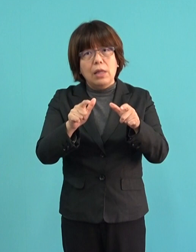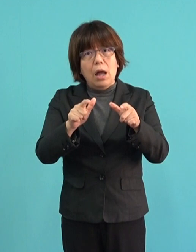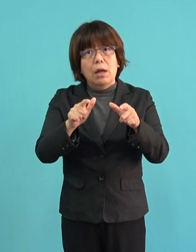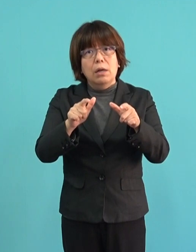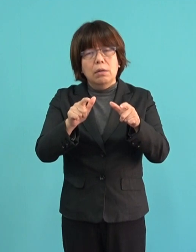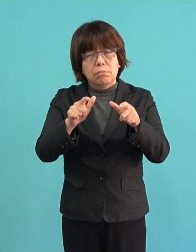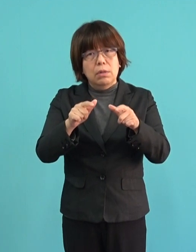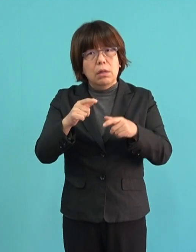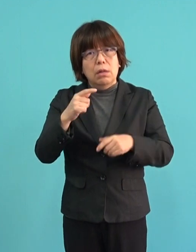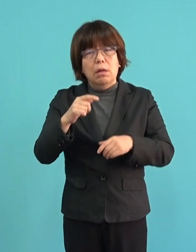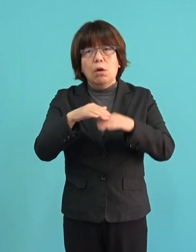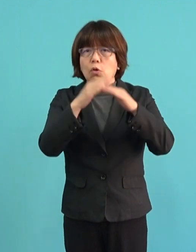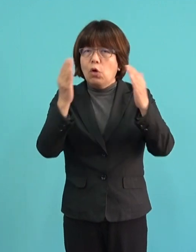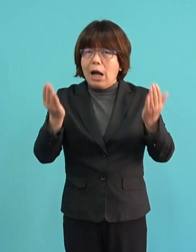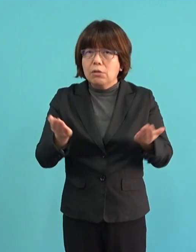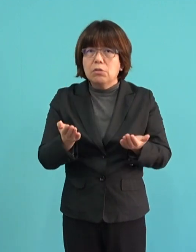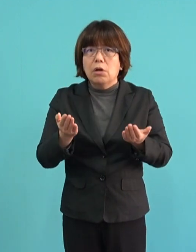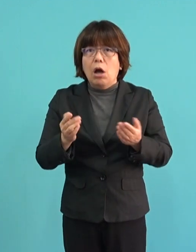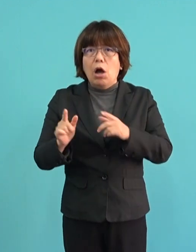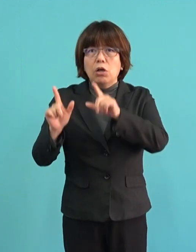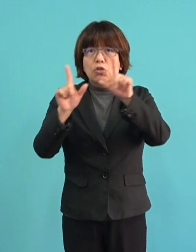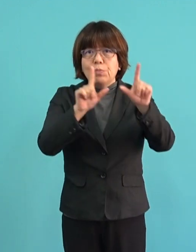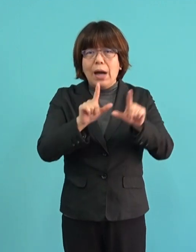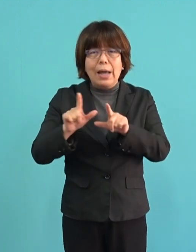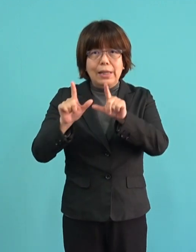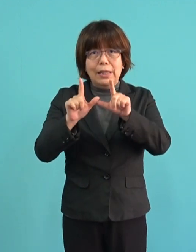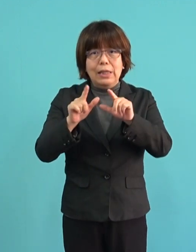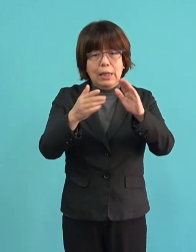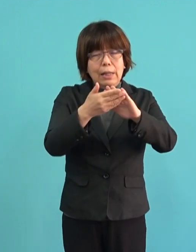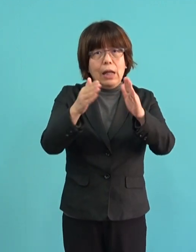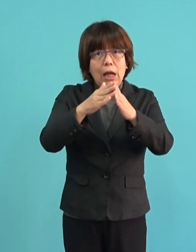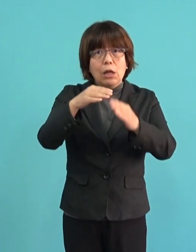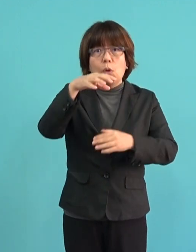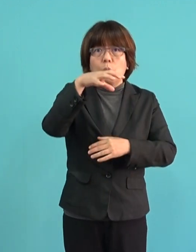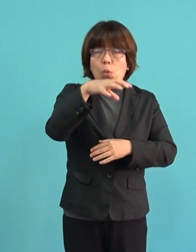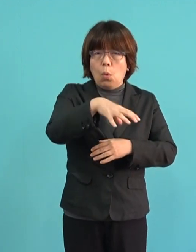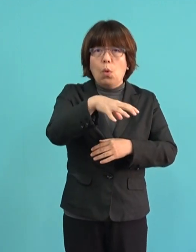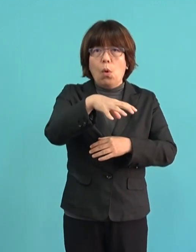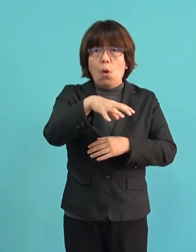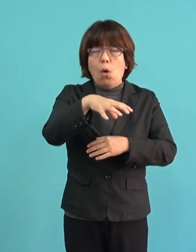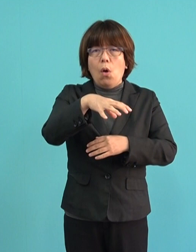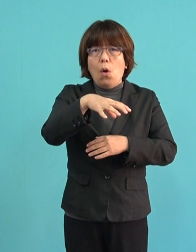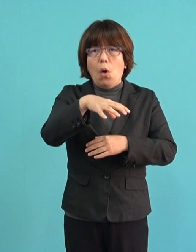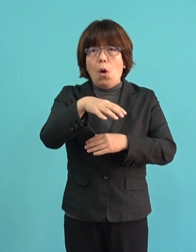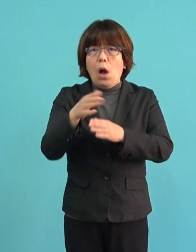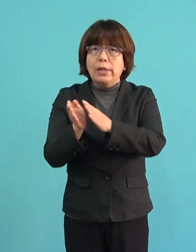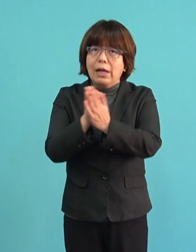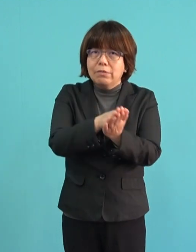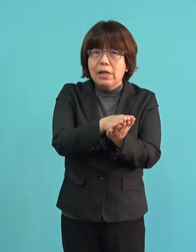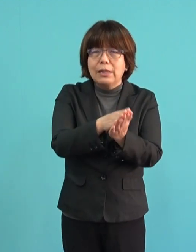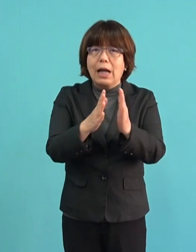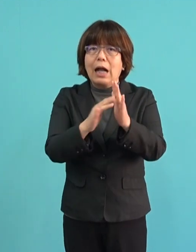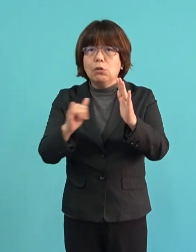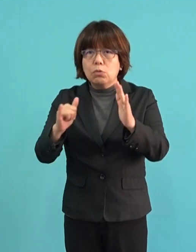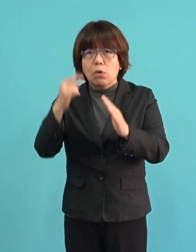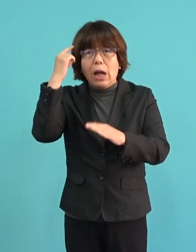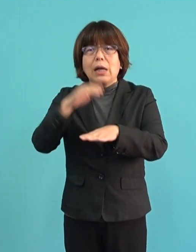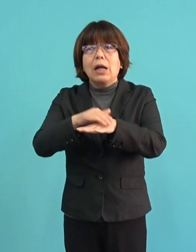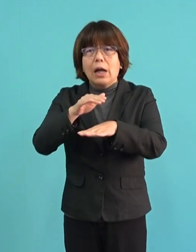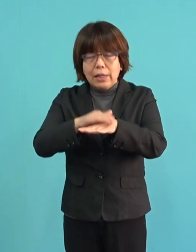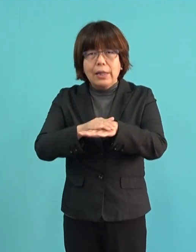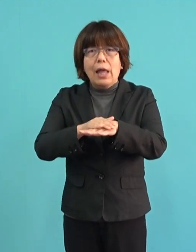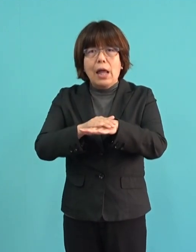おそらくですねあのお住まいのエリアの立地であったりあのそのご遺族さんなりのお考え